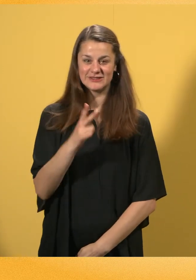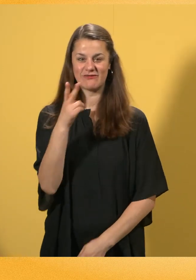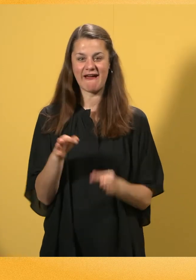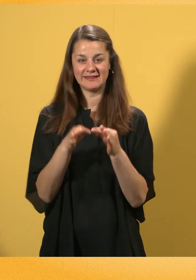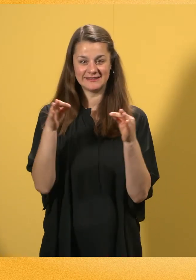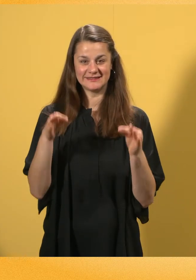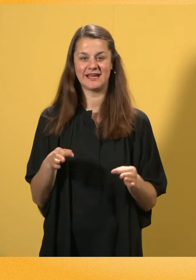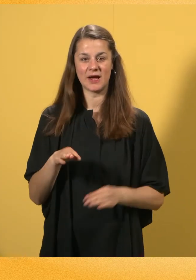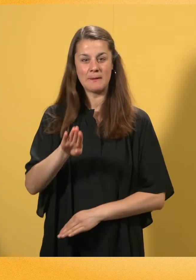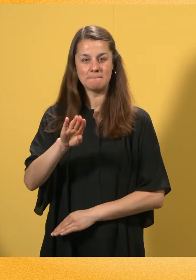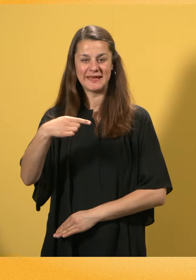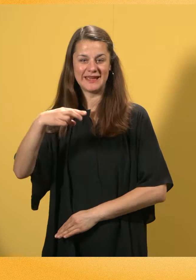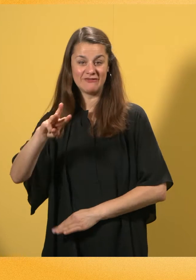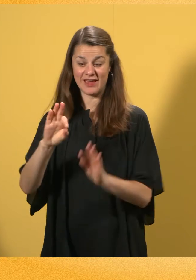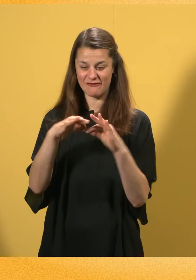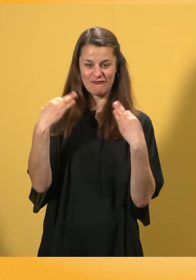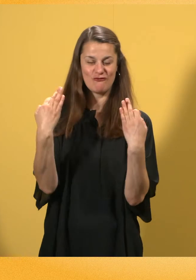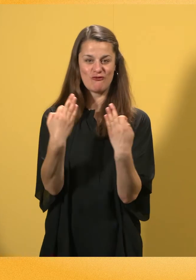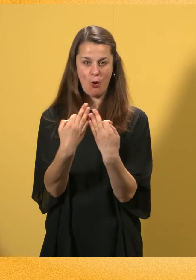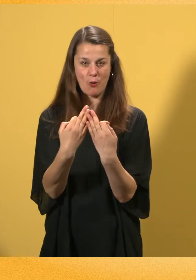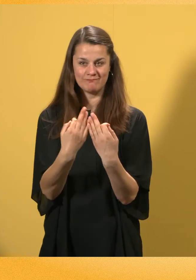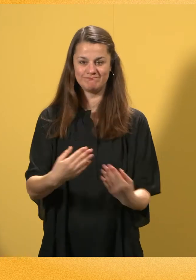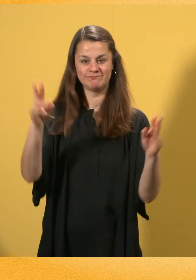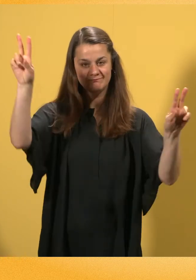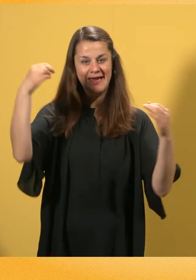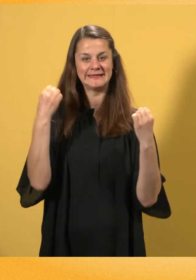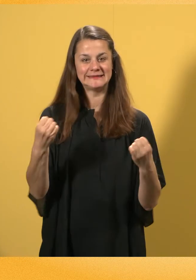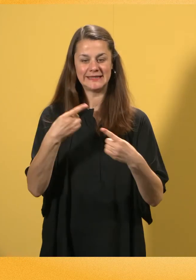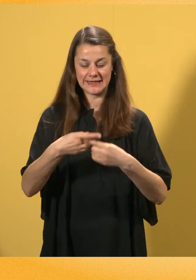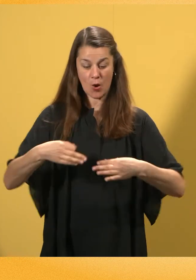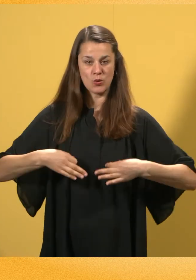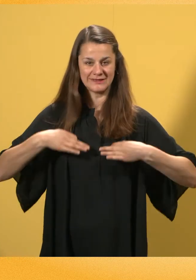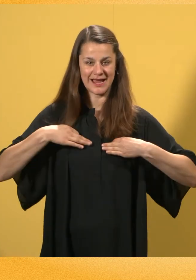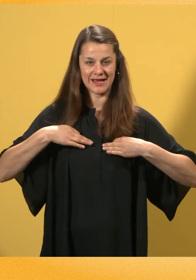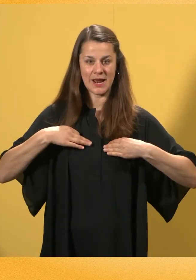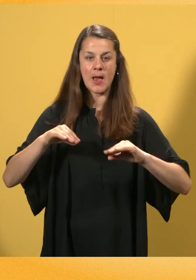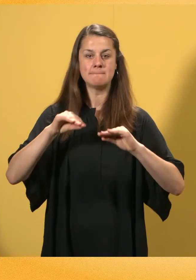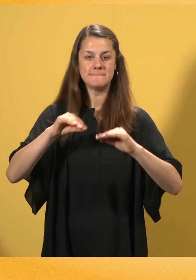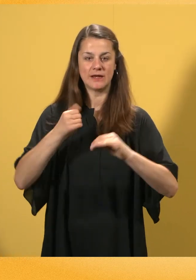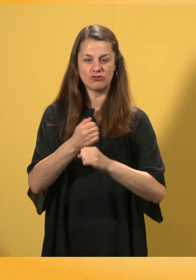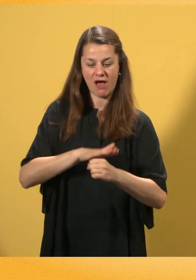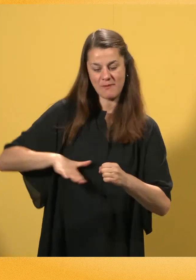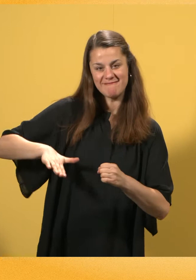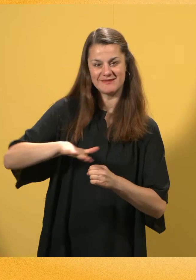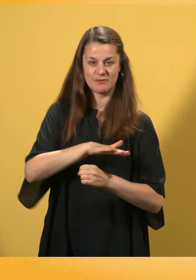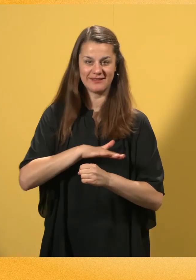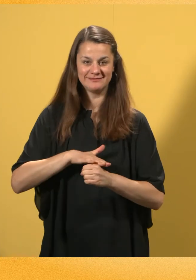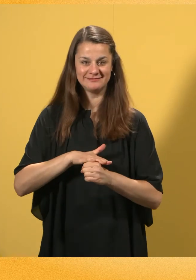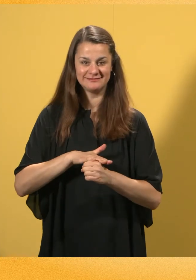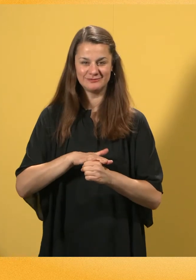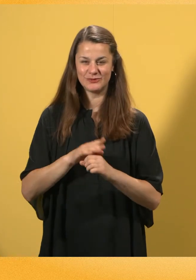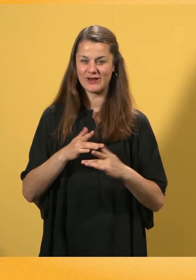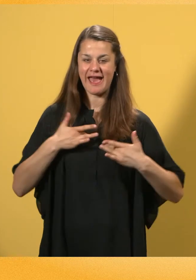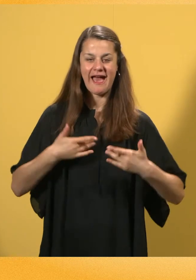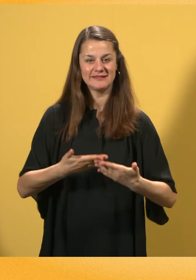zweiten Tag des BGW-Forum Sicher und Gesund in der pädagogischen Arbeit. Also willkommen